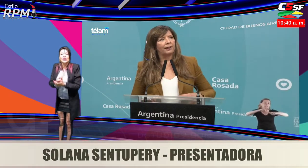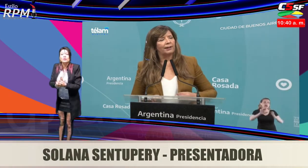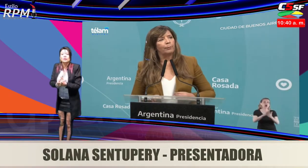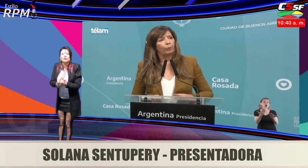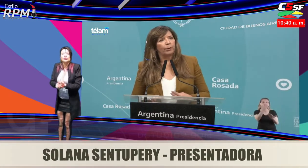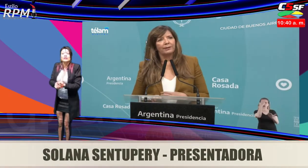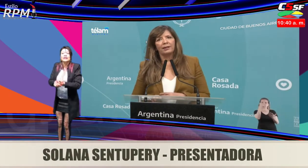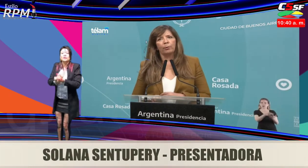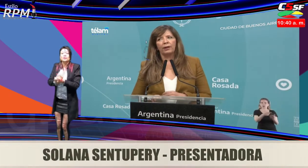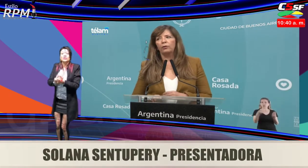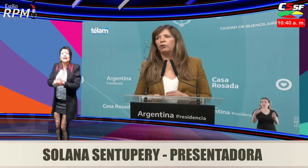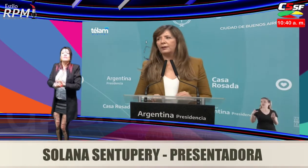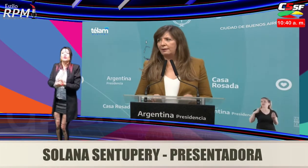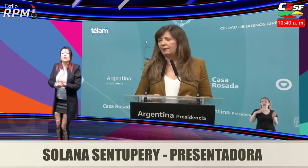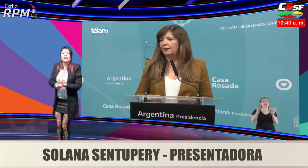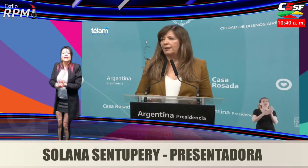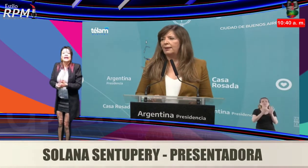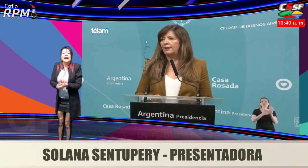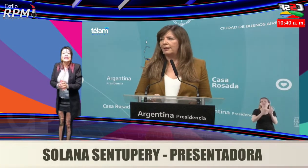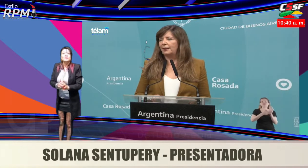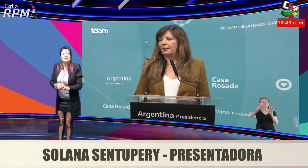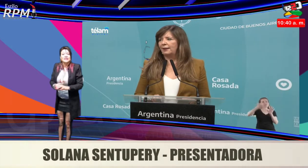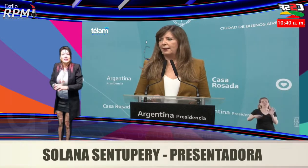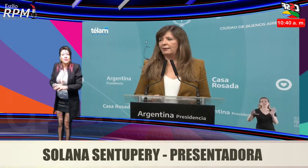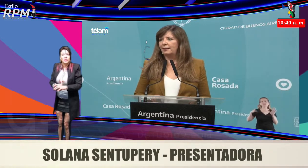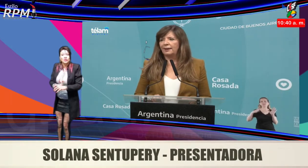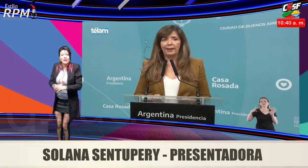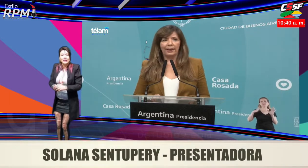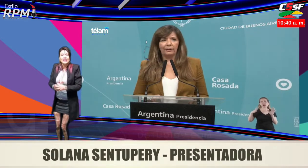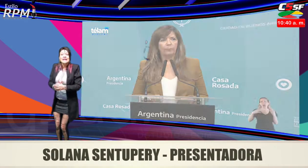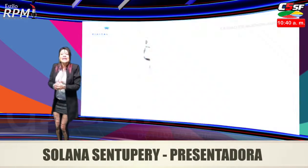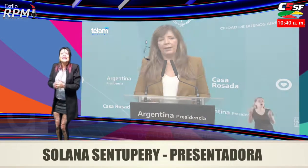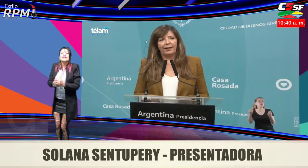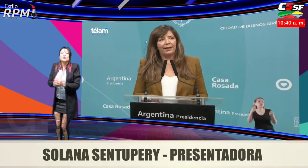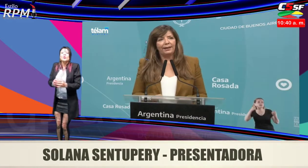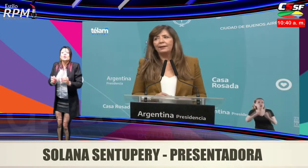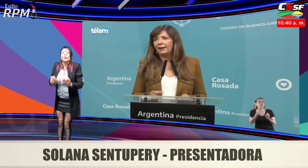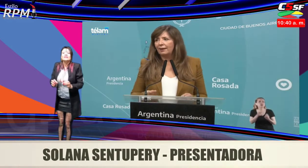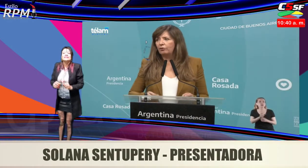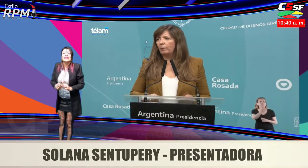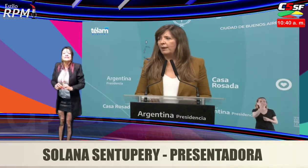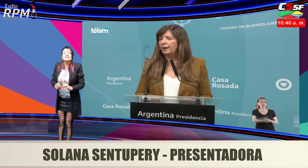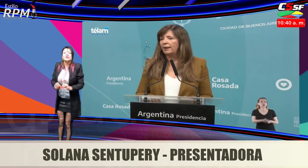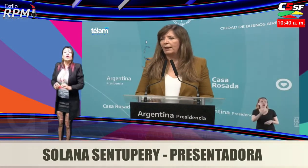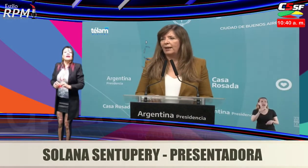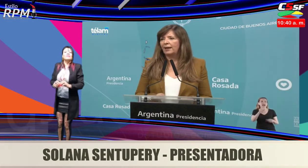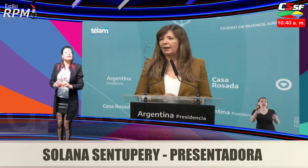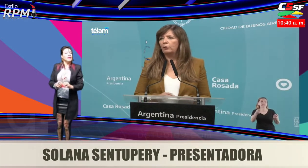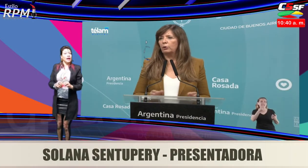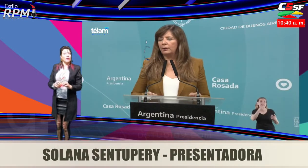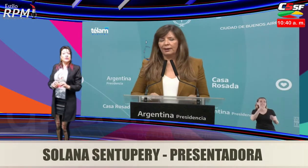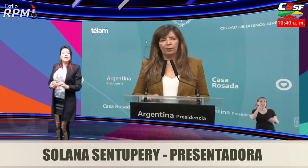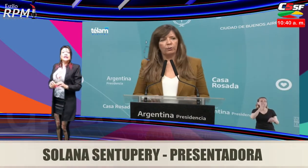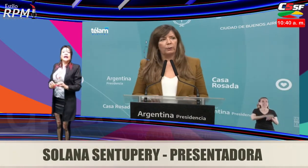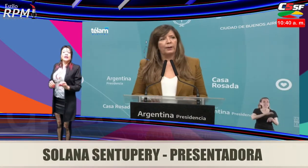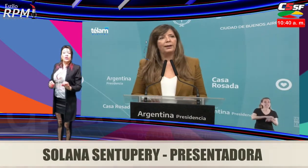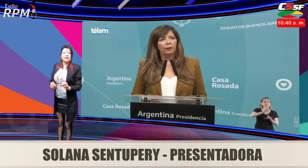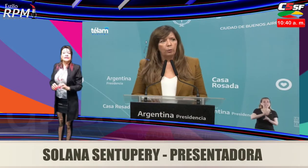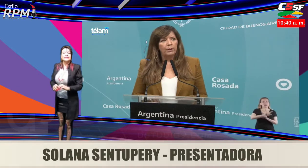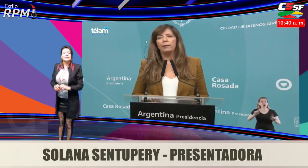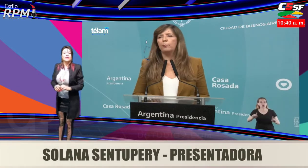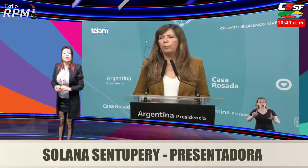un montón de denuncias que involucran al expresidente Mauricio Macri y que ningún juez se ha decidido a investigarlo. Y agregó